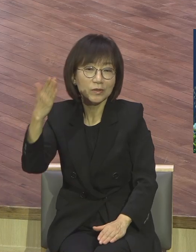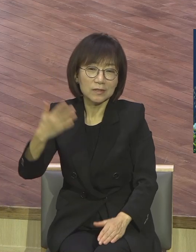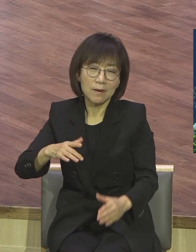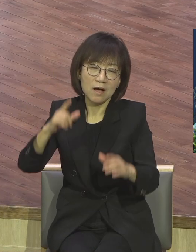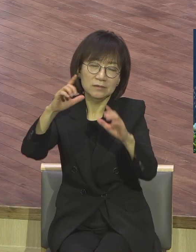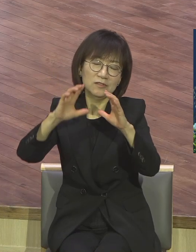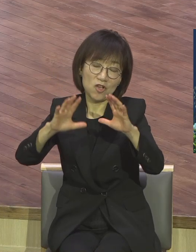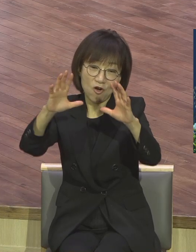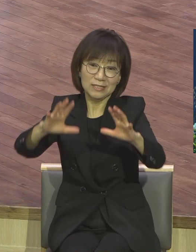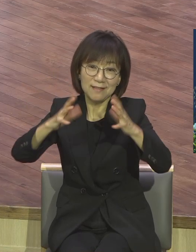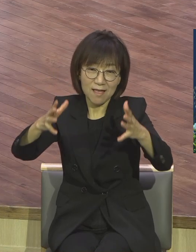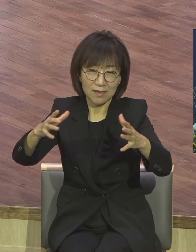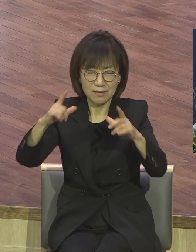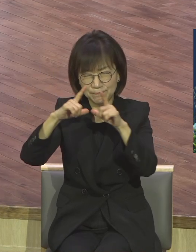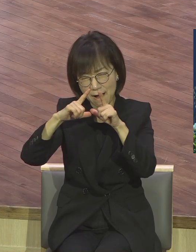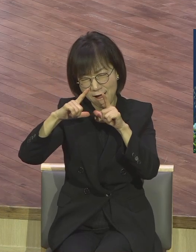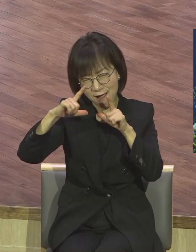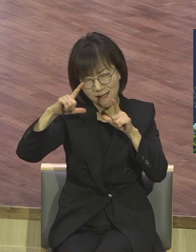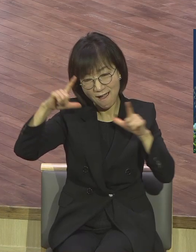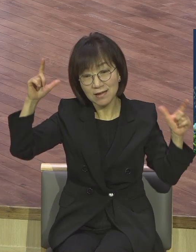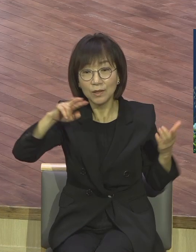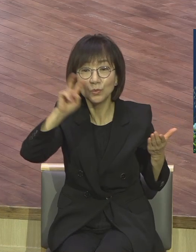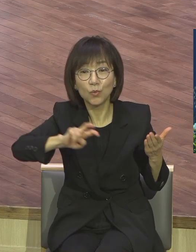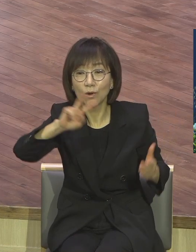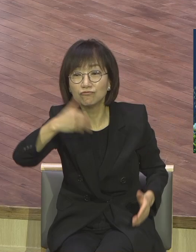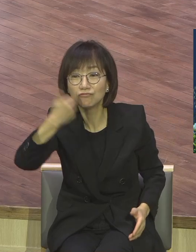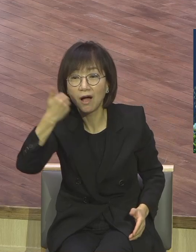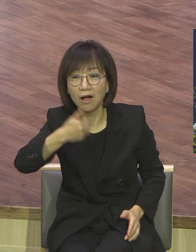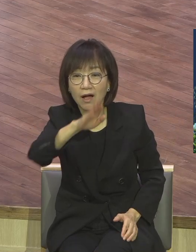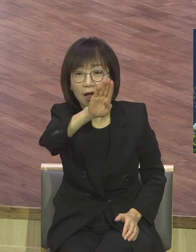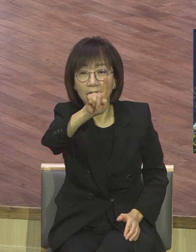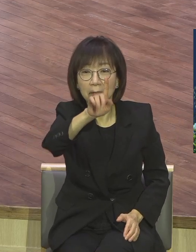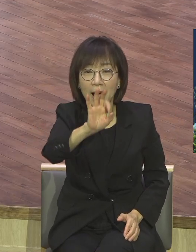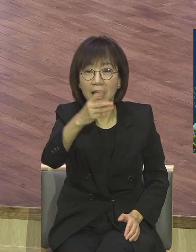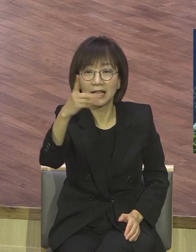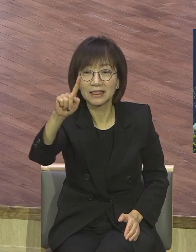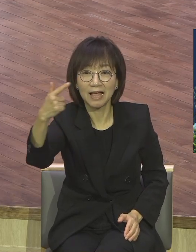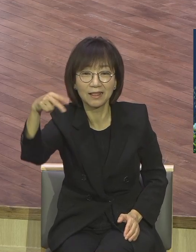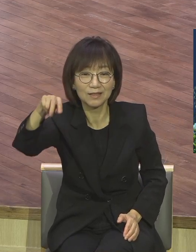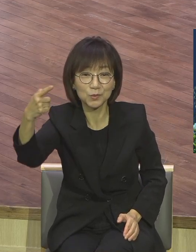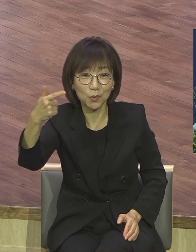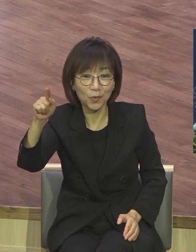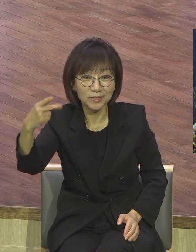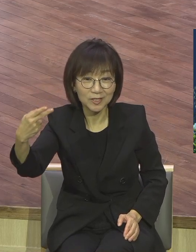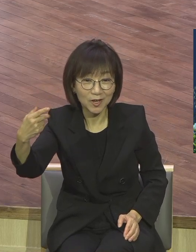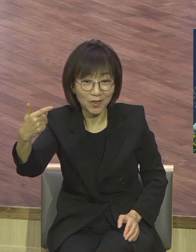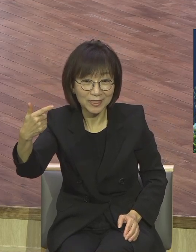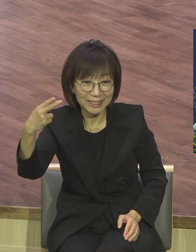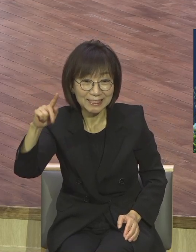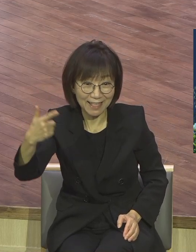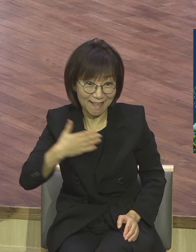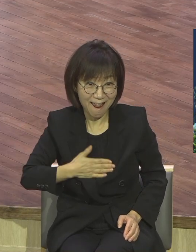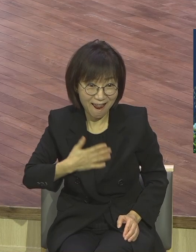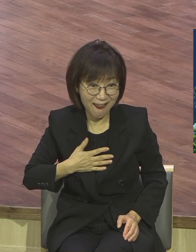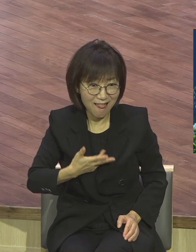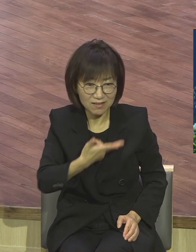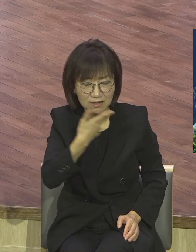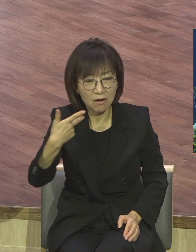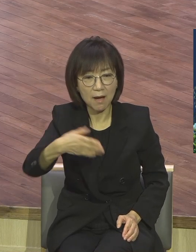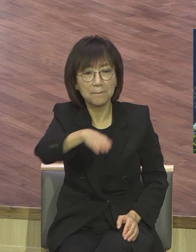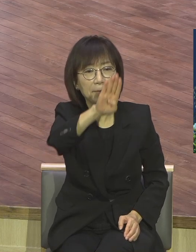방탄소년단 BTS가 그렇게 인기를 막 상상 초월할 정도로 우리가 봐도